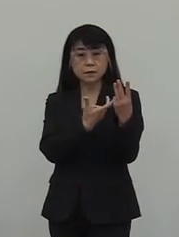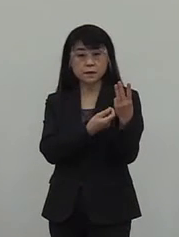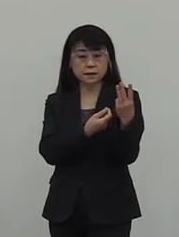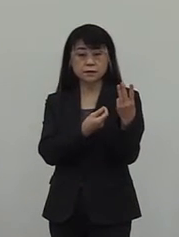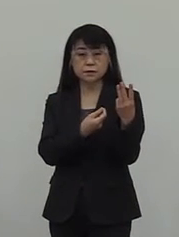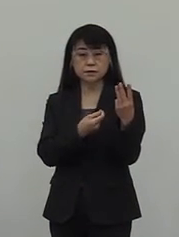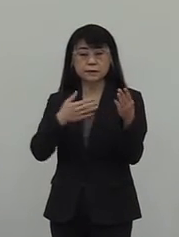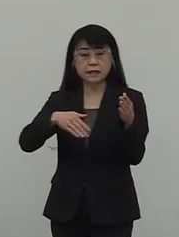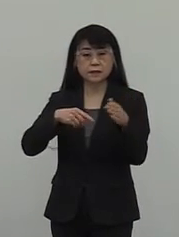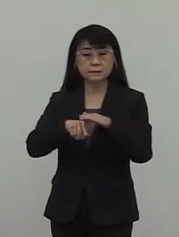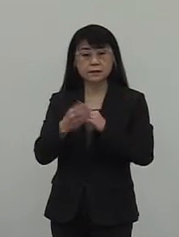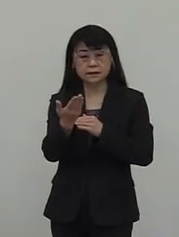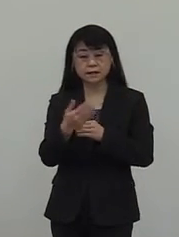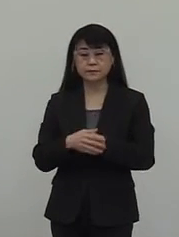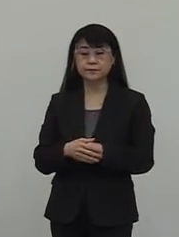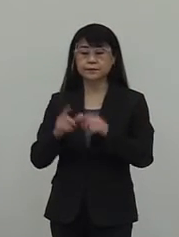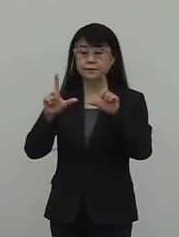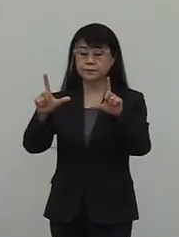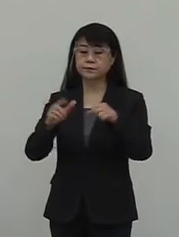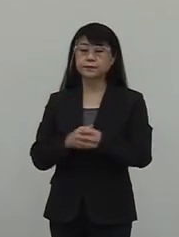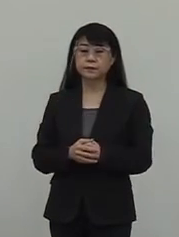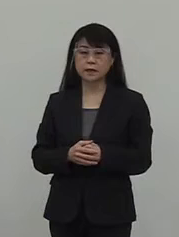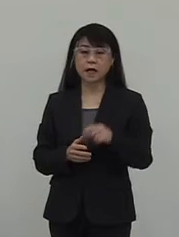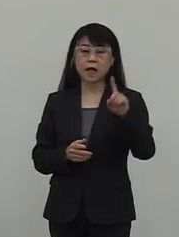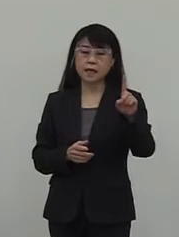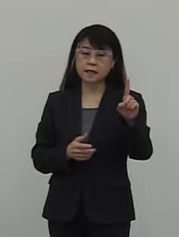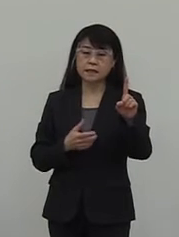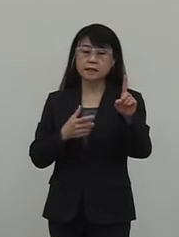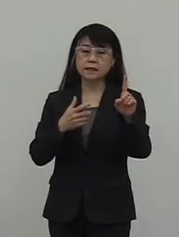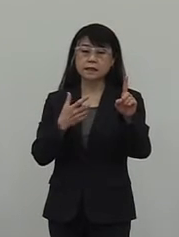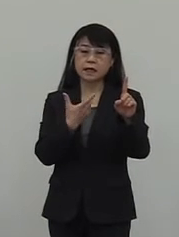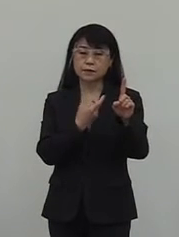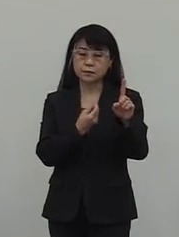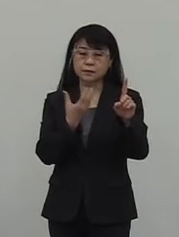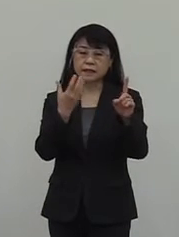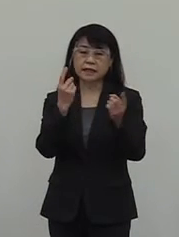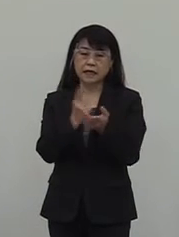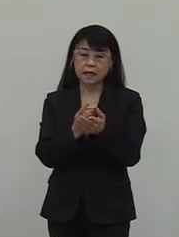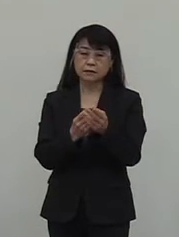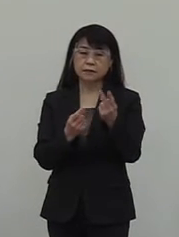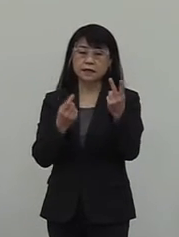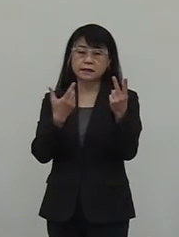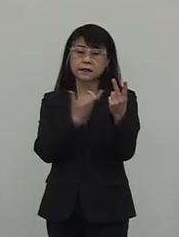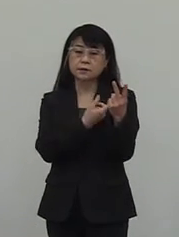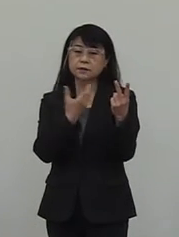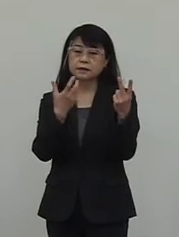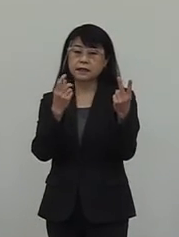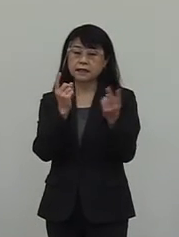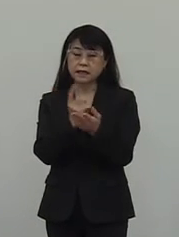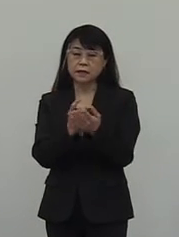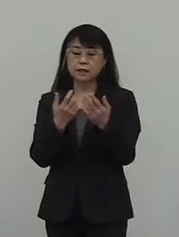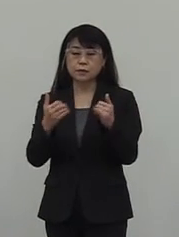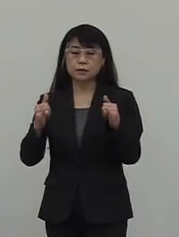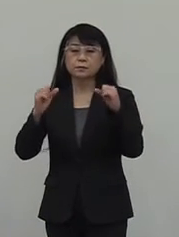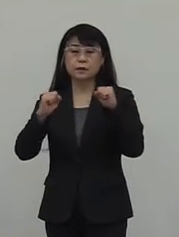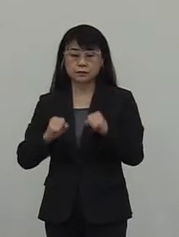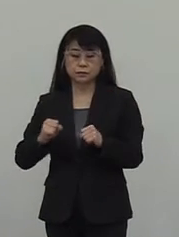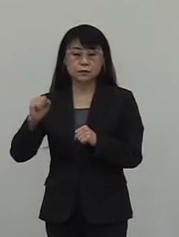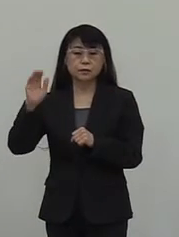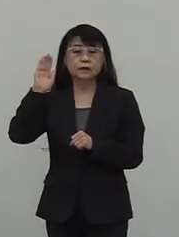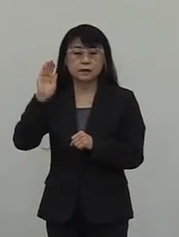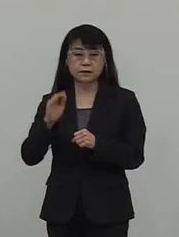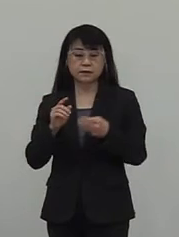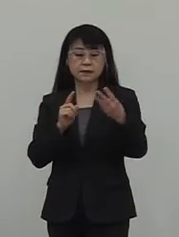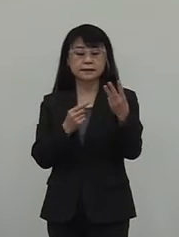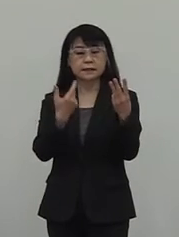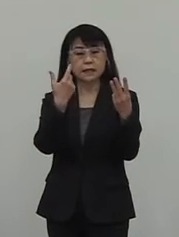打っていないというのは3回目は打っていないということでしょうか。 で、1回とか2回の方もおられるということなので、2回の方はもちろんそういうことですけど、3回目接種